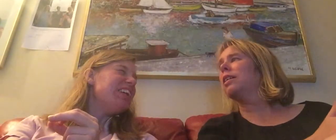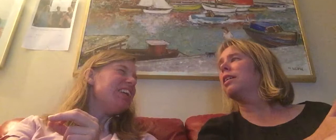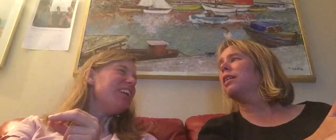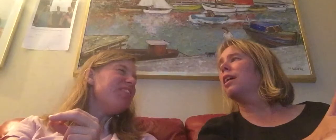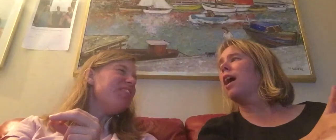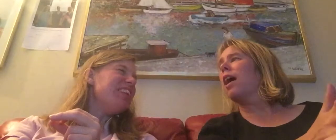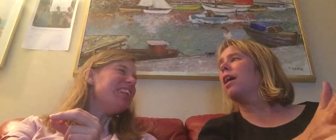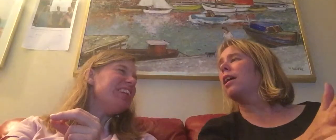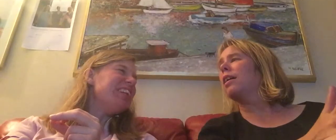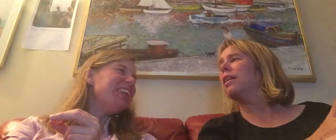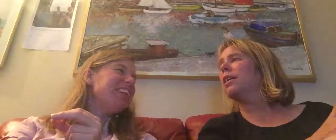Emily?